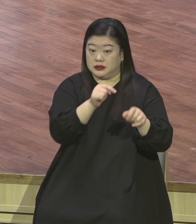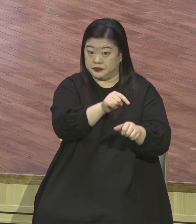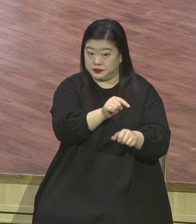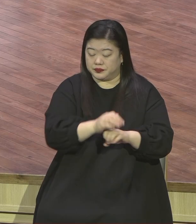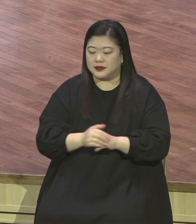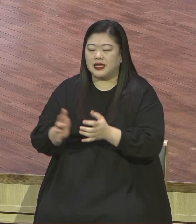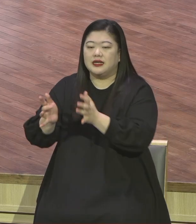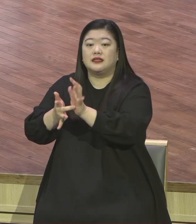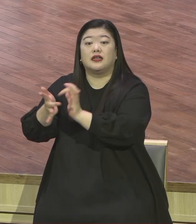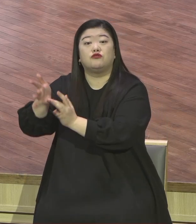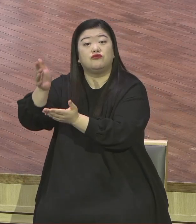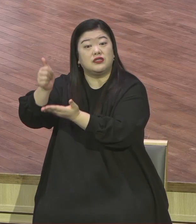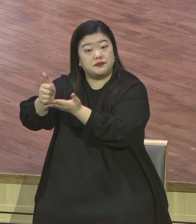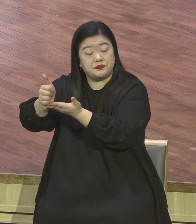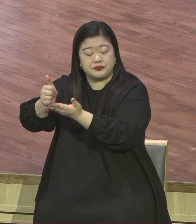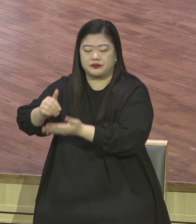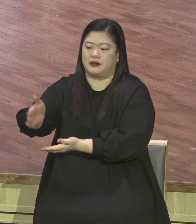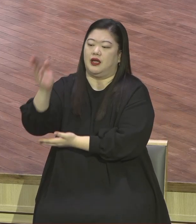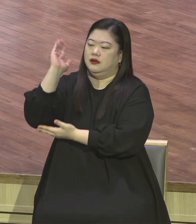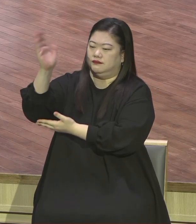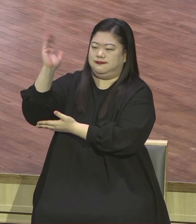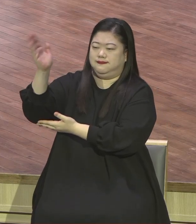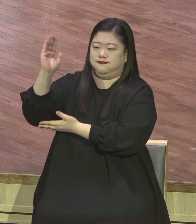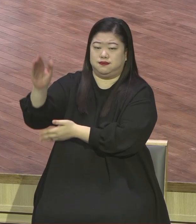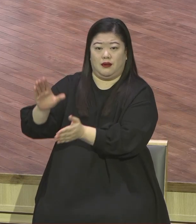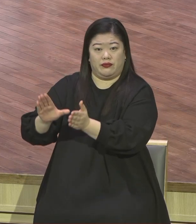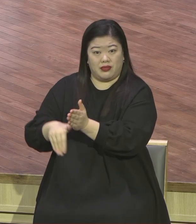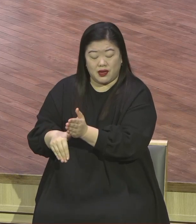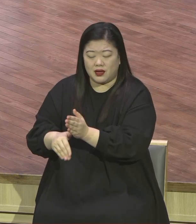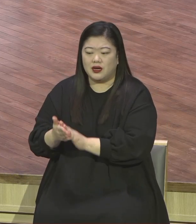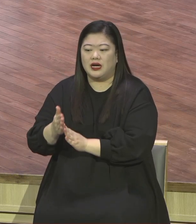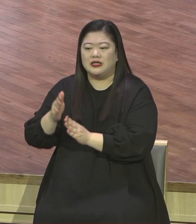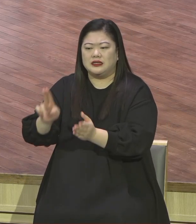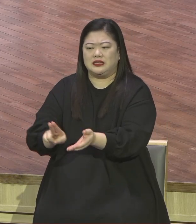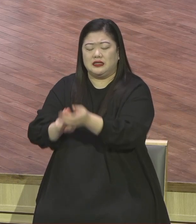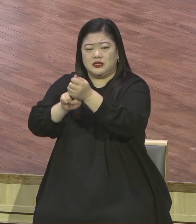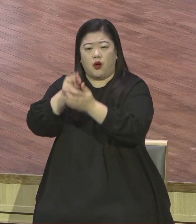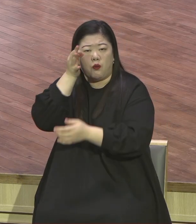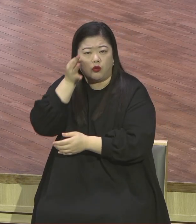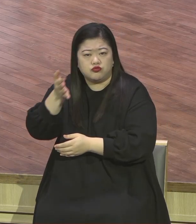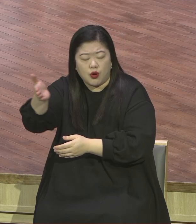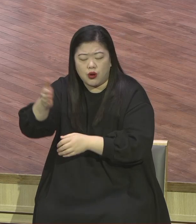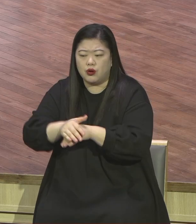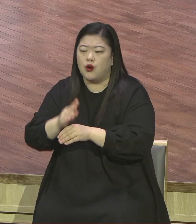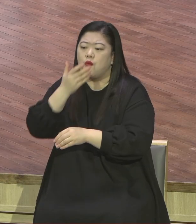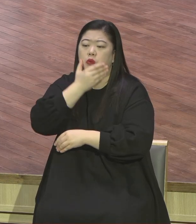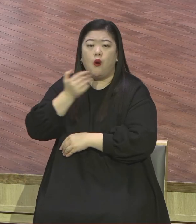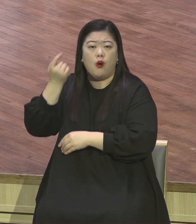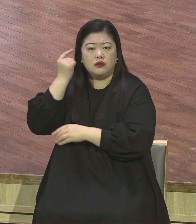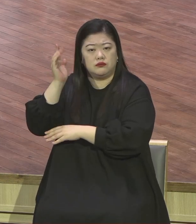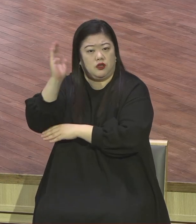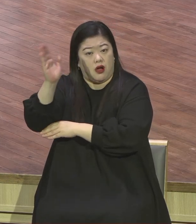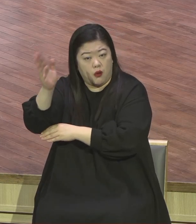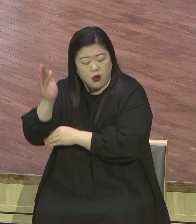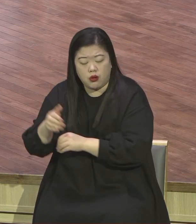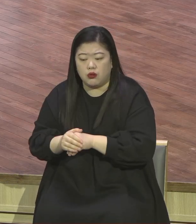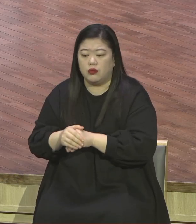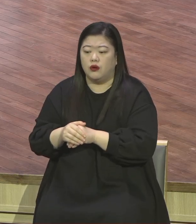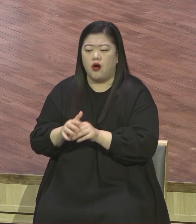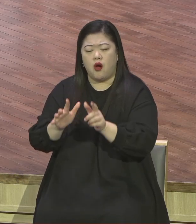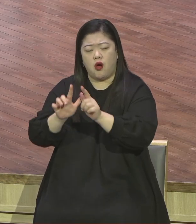주옥같은 말씀을 그렇게 가시는 곳마다 천국 복음을 전가하시면서 그렇게